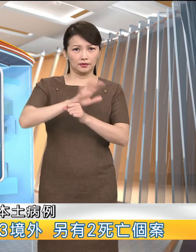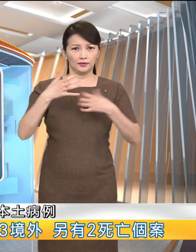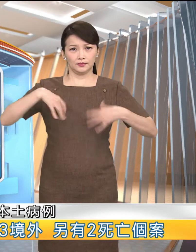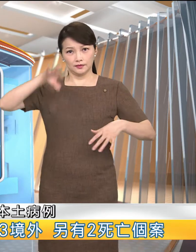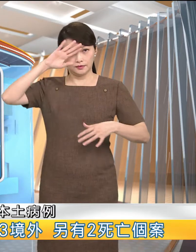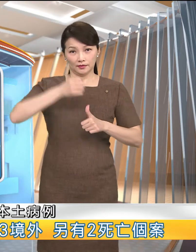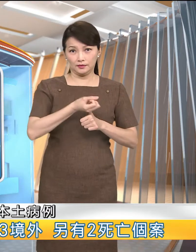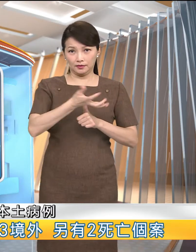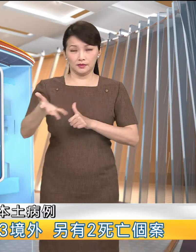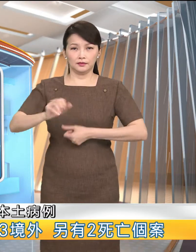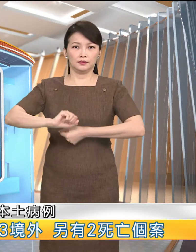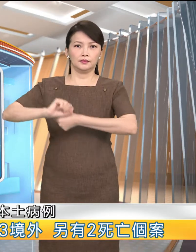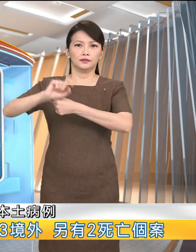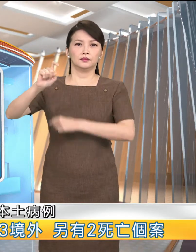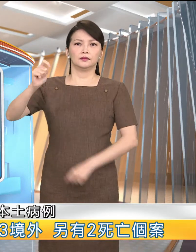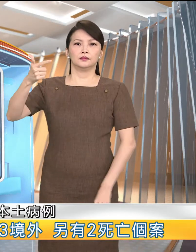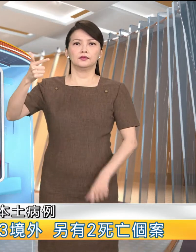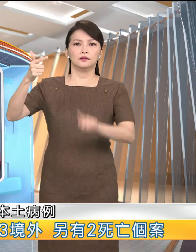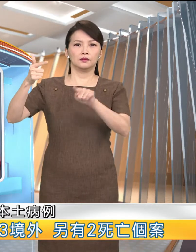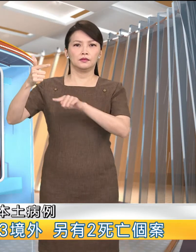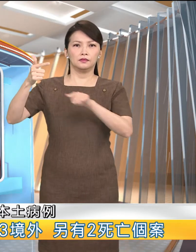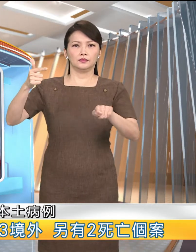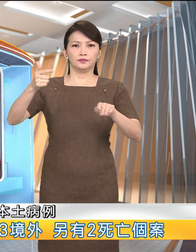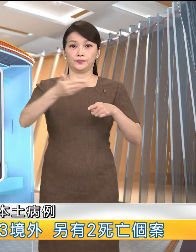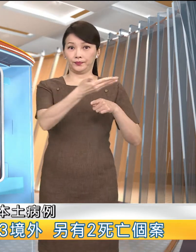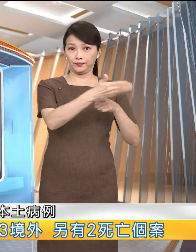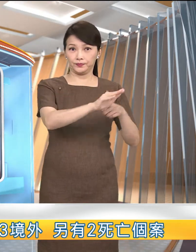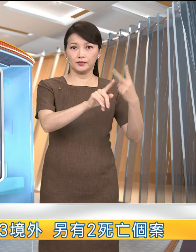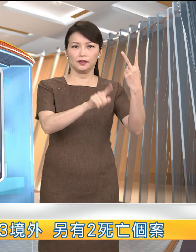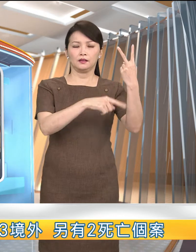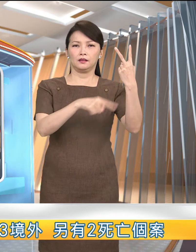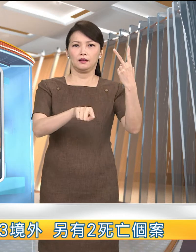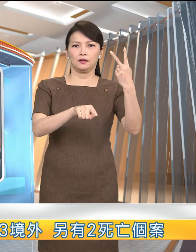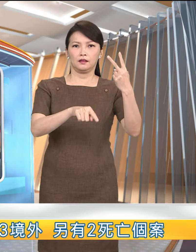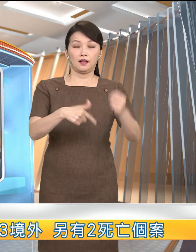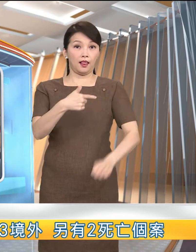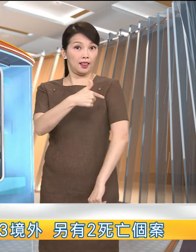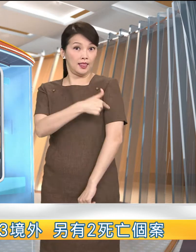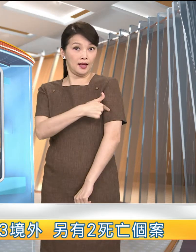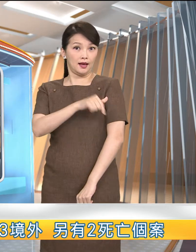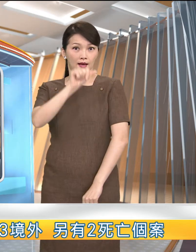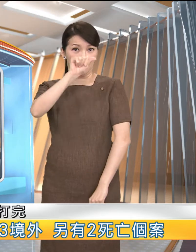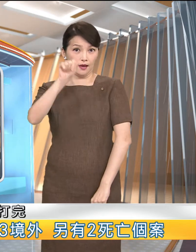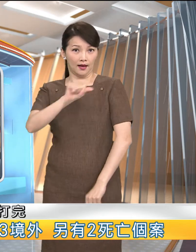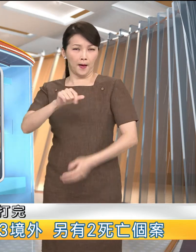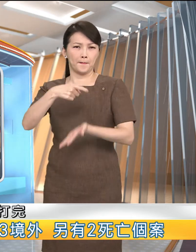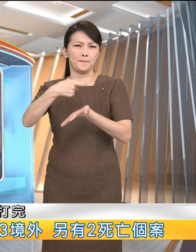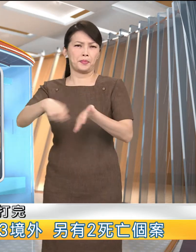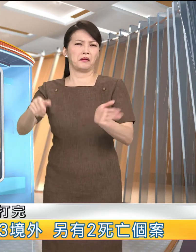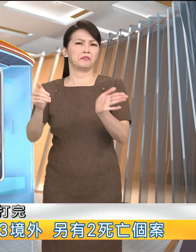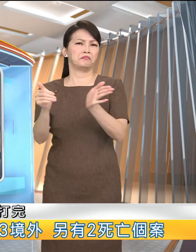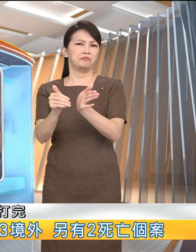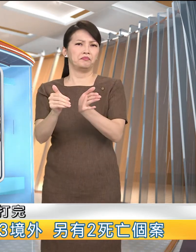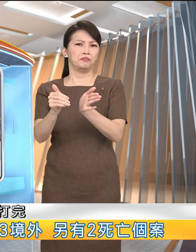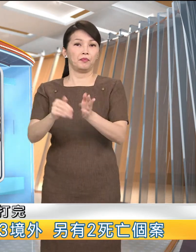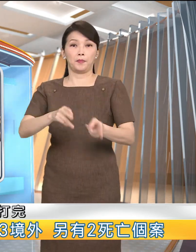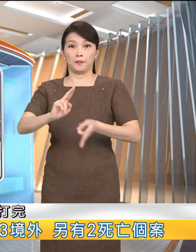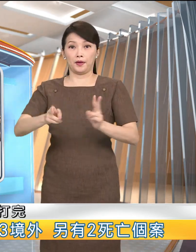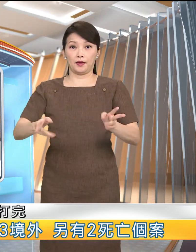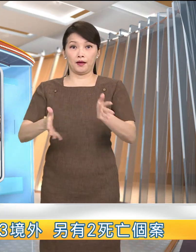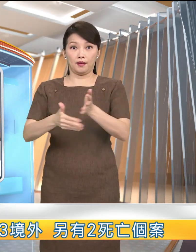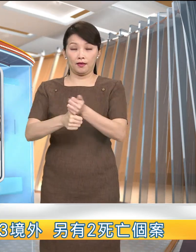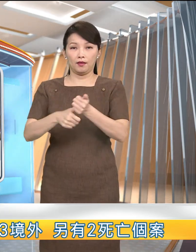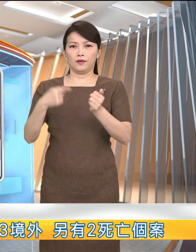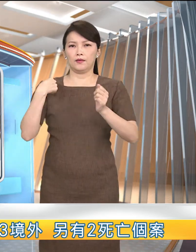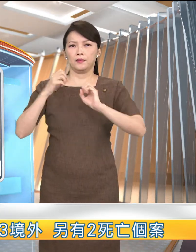国内昨天是新增了16例的本土病例，有2人死亡。因为 AZ 疫苗就快打完，指